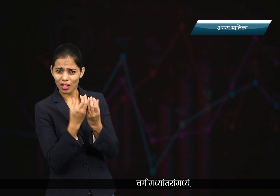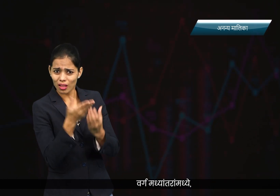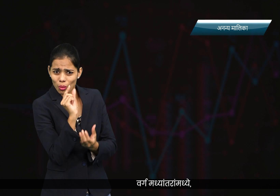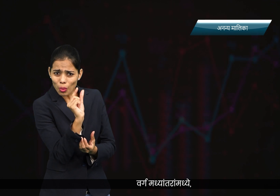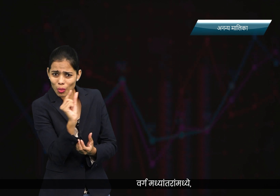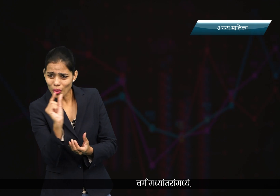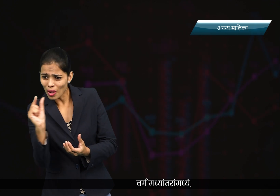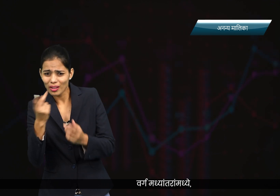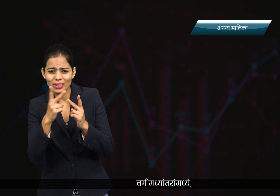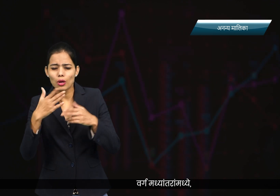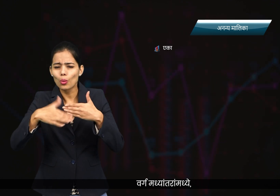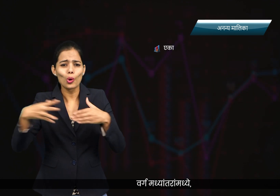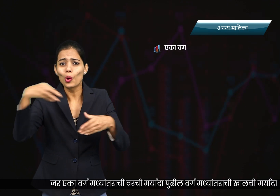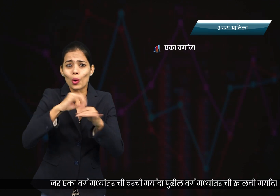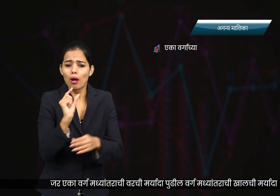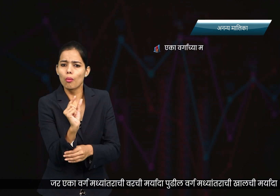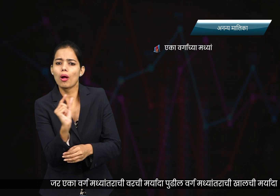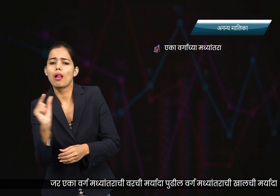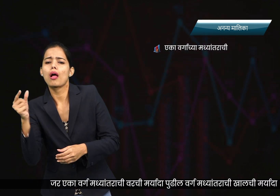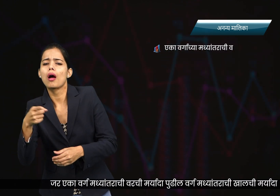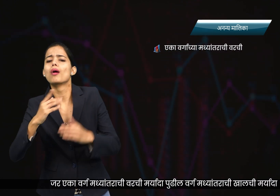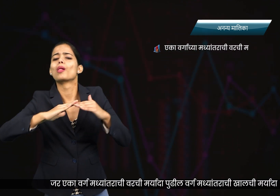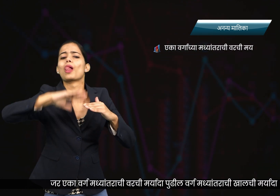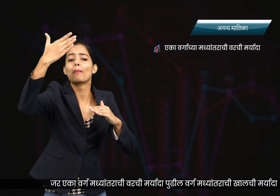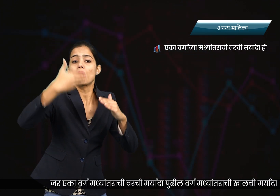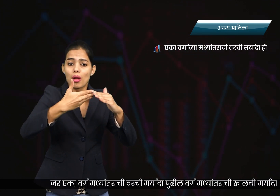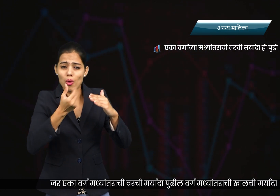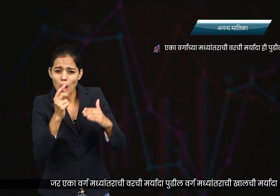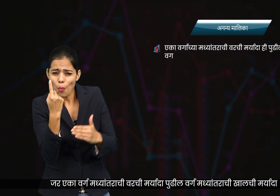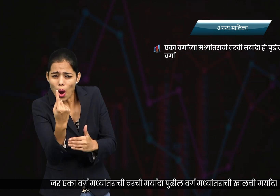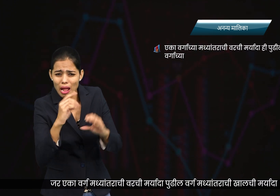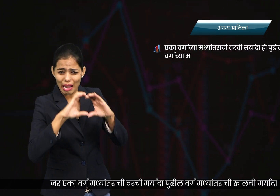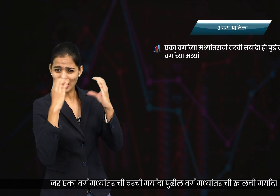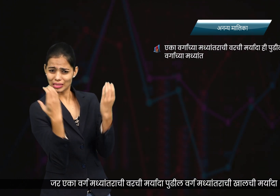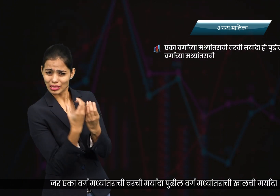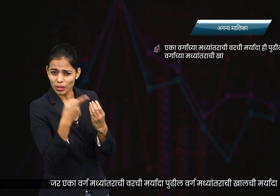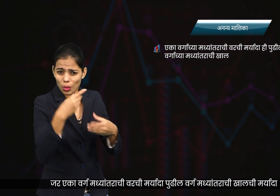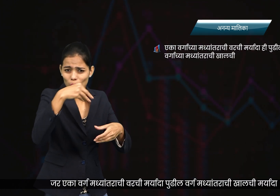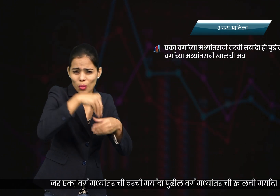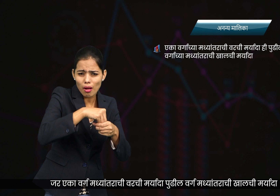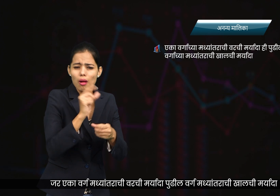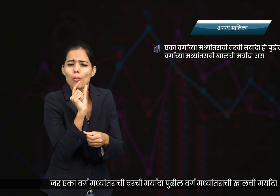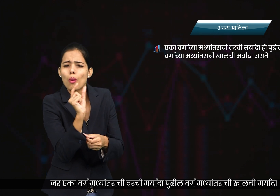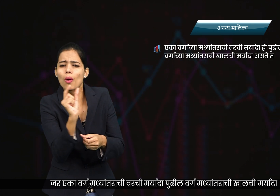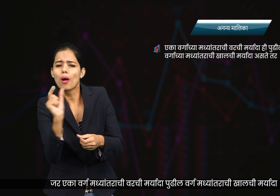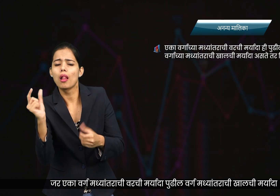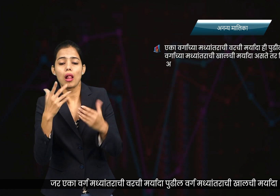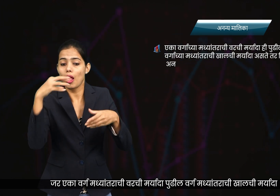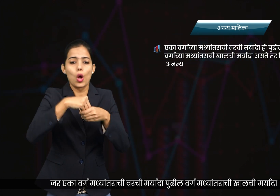वर्ग मध्यांतरांमध्ये जर एका वर्ग मध्यांतराची वरची मर्यादा पुढील वर्ग मध्यांतराची